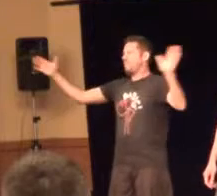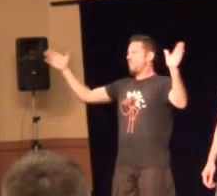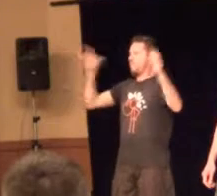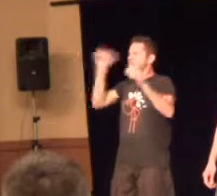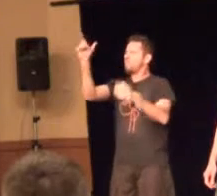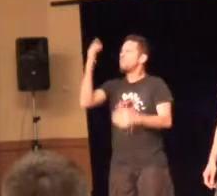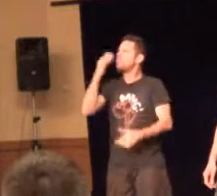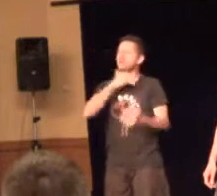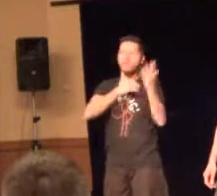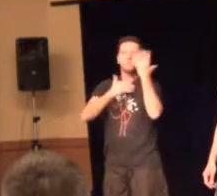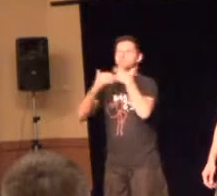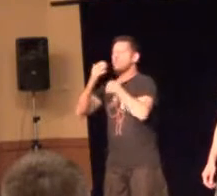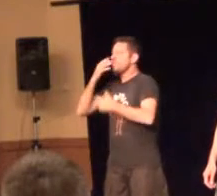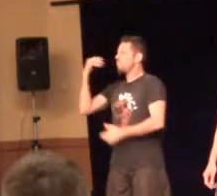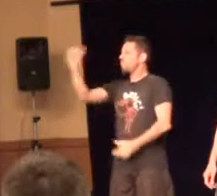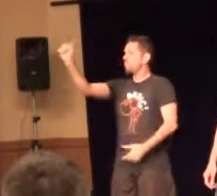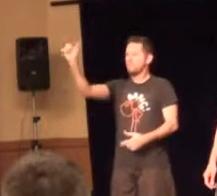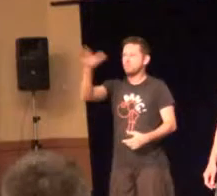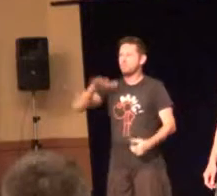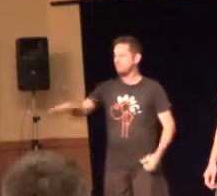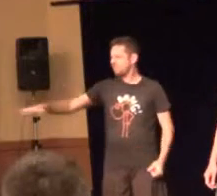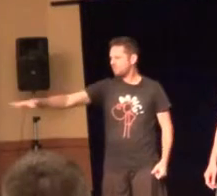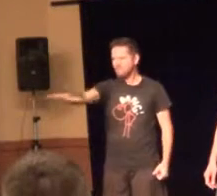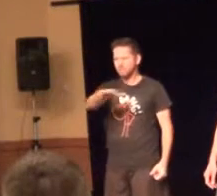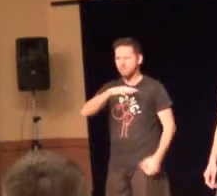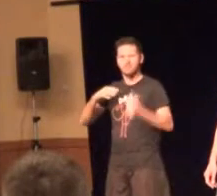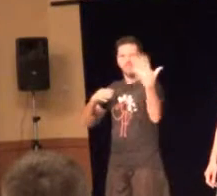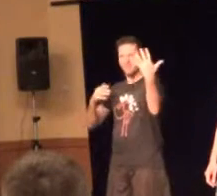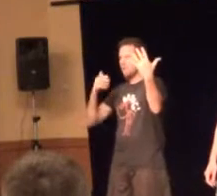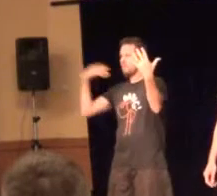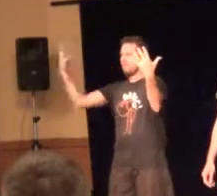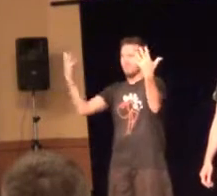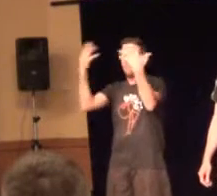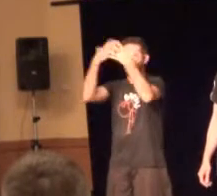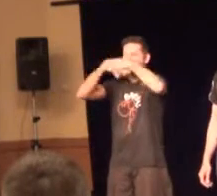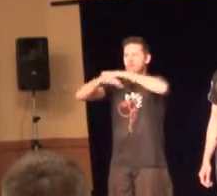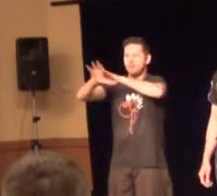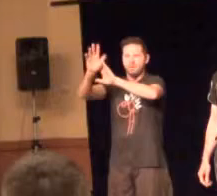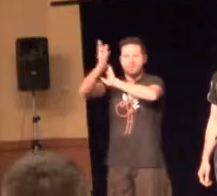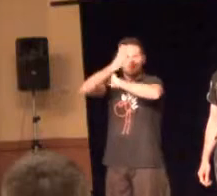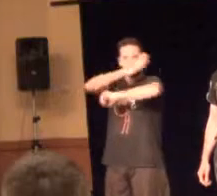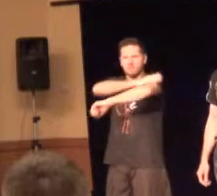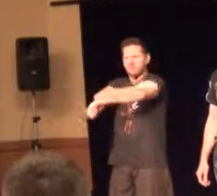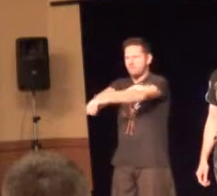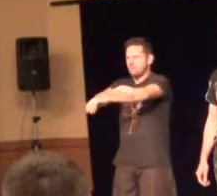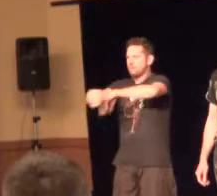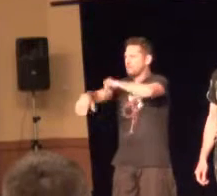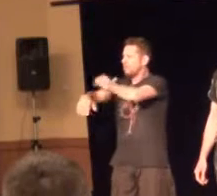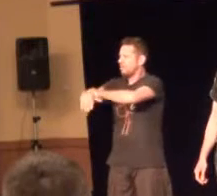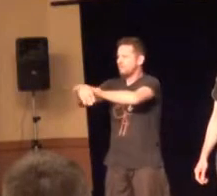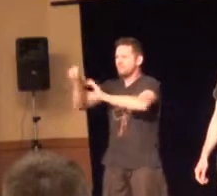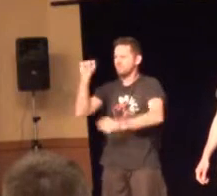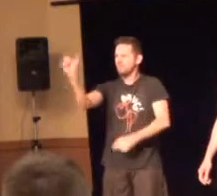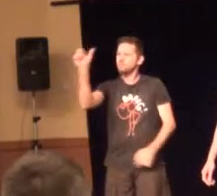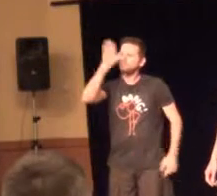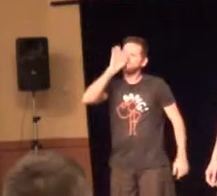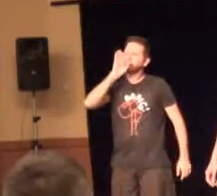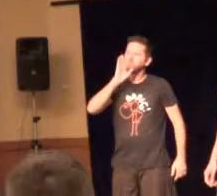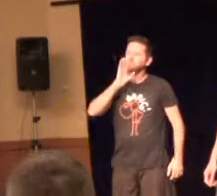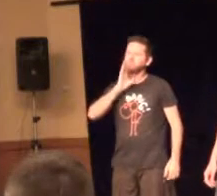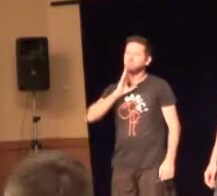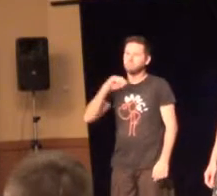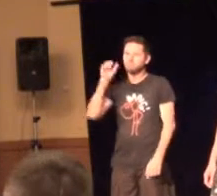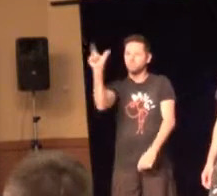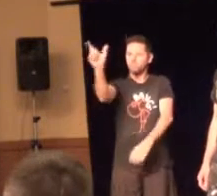mots, des mains, des enchevêtrements, des caresses, des mots tendres, des mots